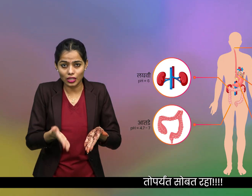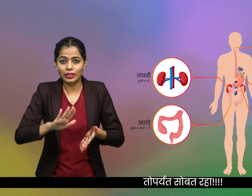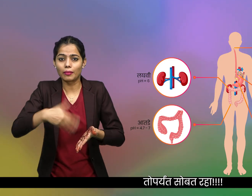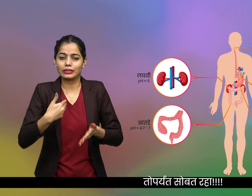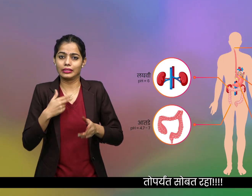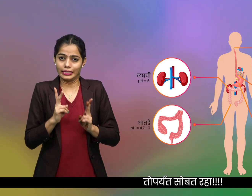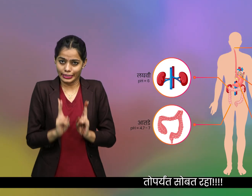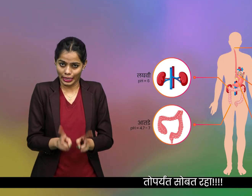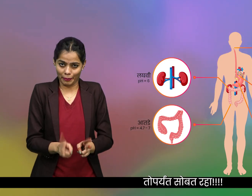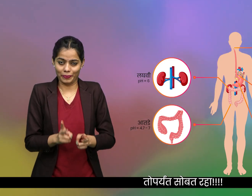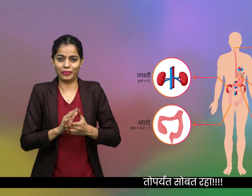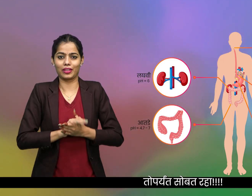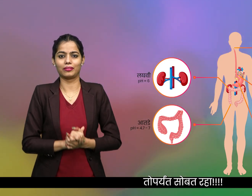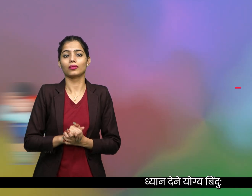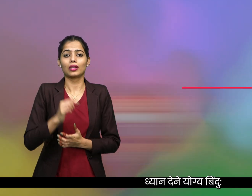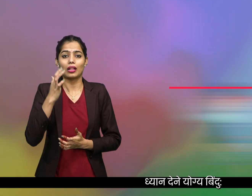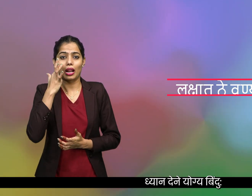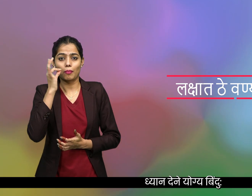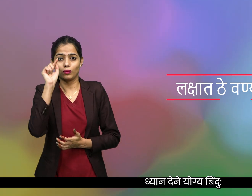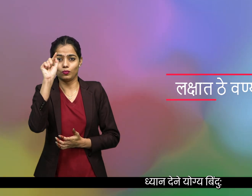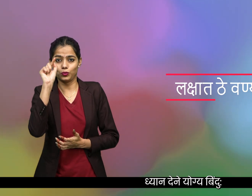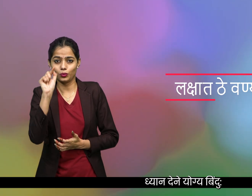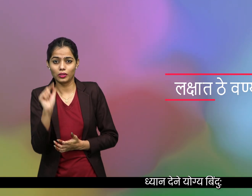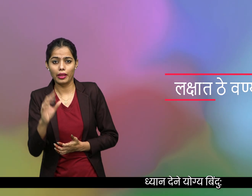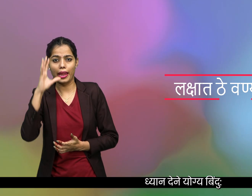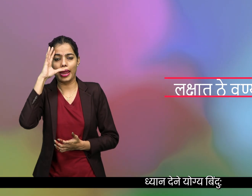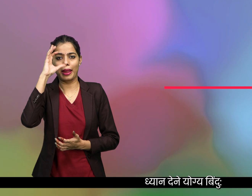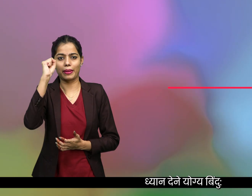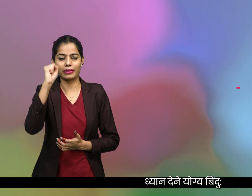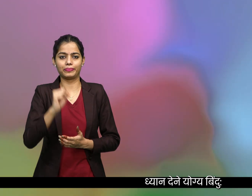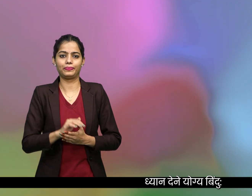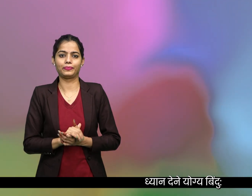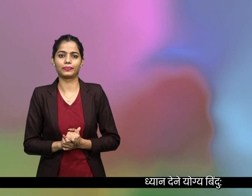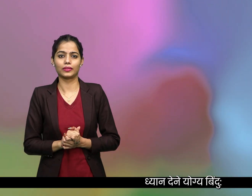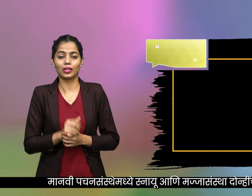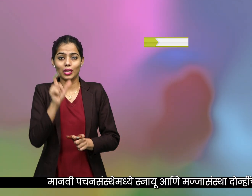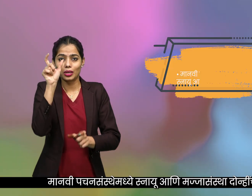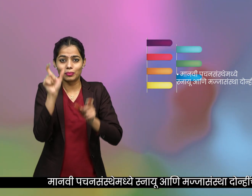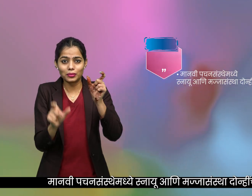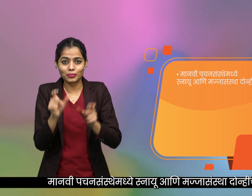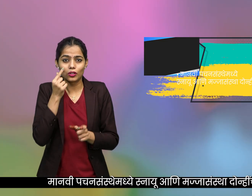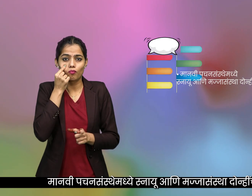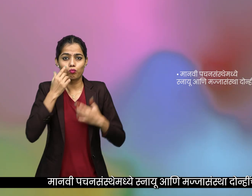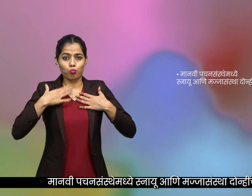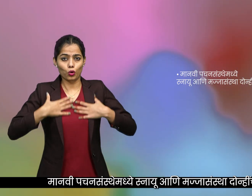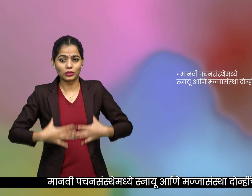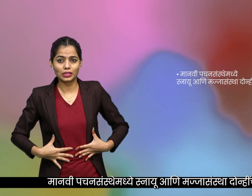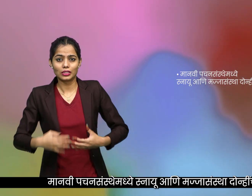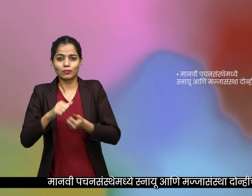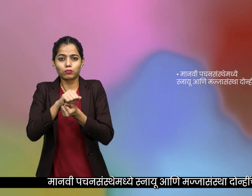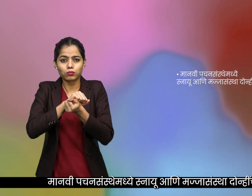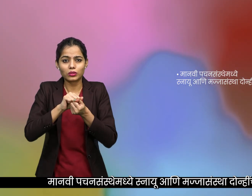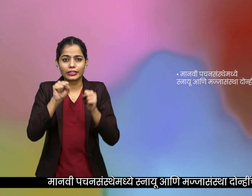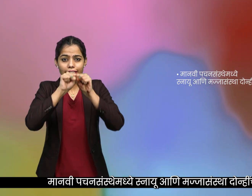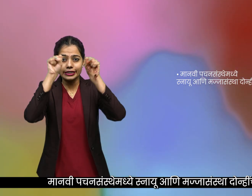तोपर्यंत सोबत रहा. लक्षात ठेवण्यासाठी मुद्दे. मानवी पचन संस्थेमध्ये स्नायू